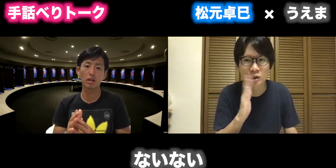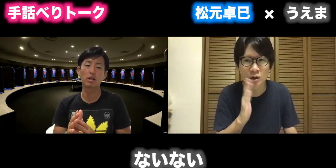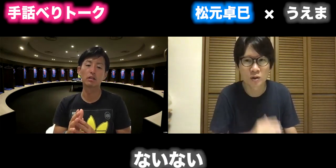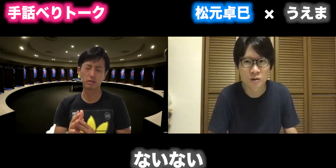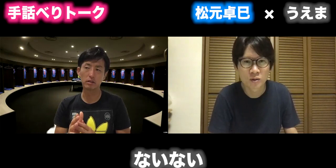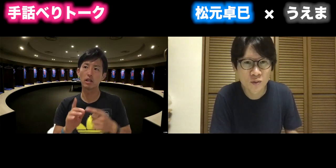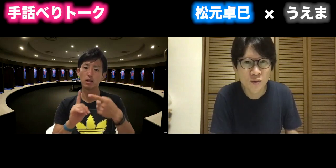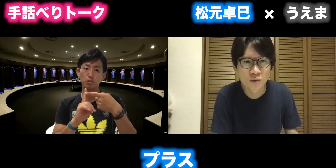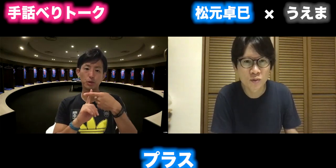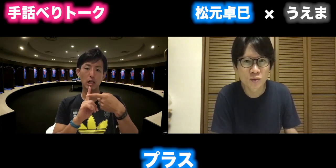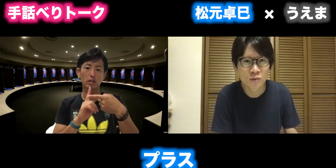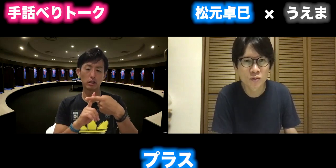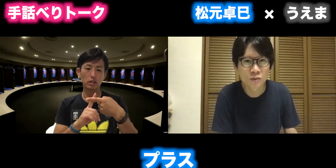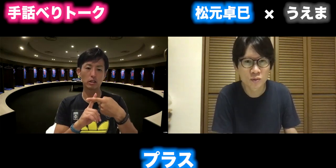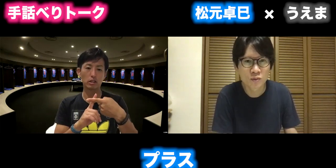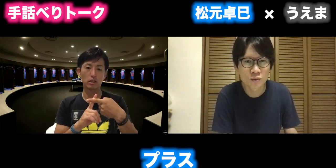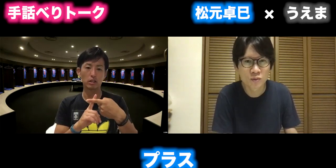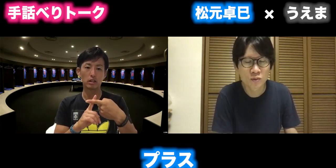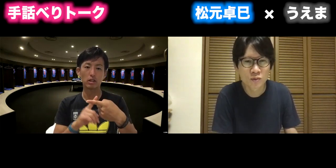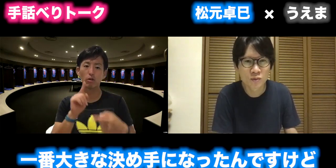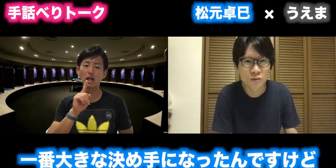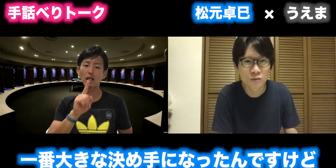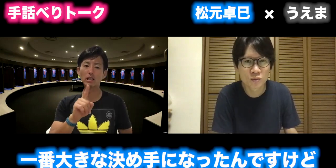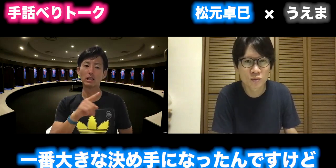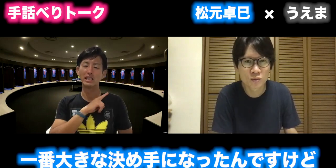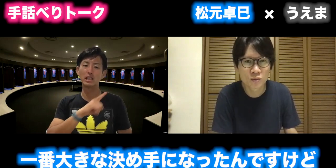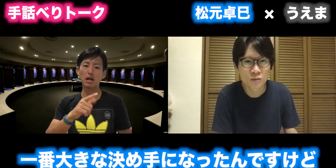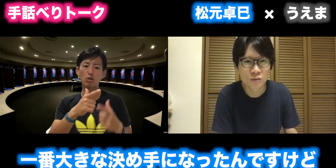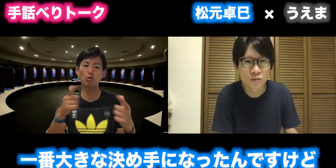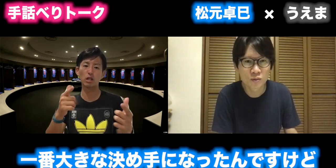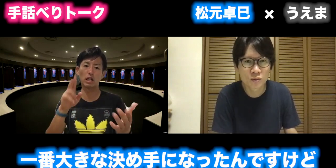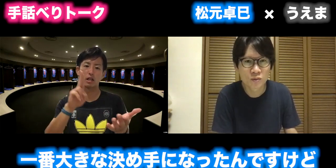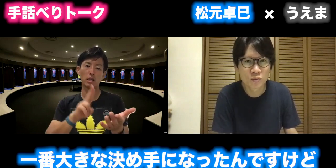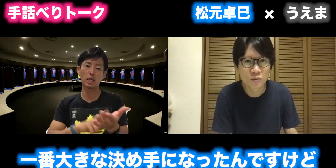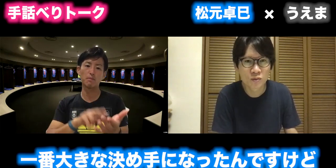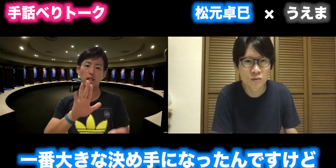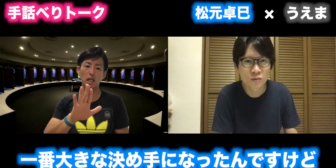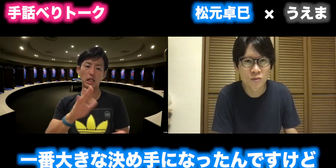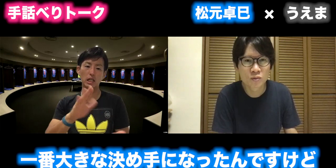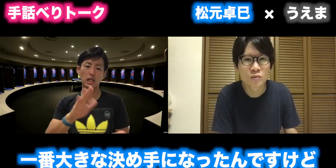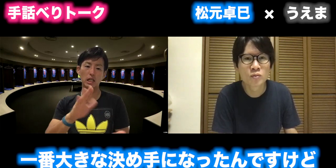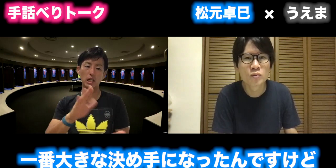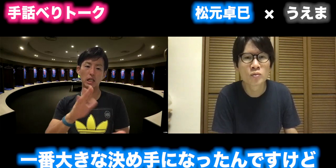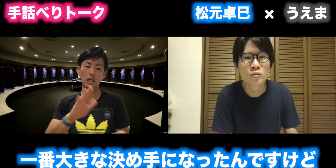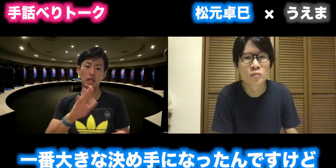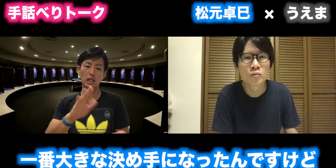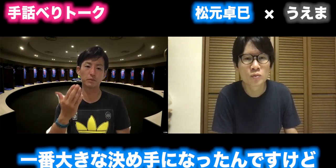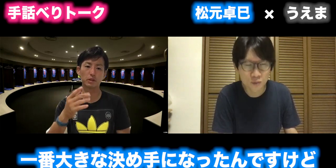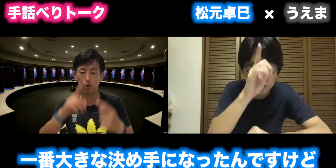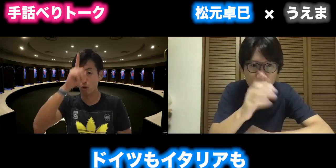なプランすっこれが一番大きな決め手にだったんです